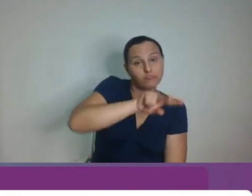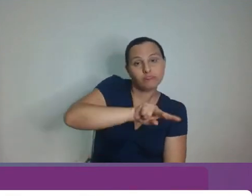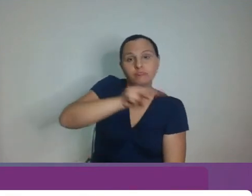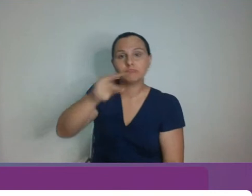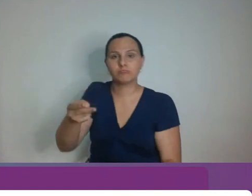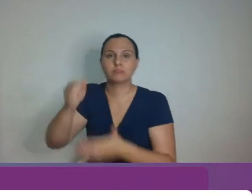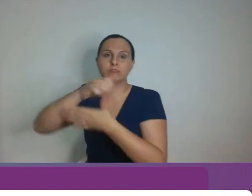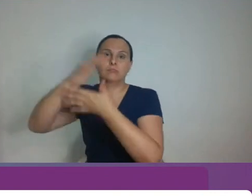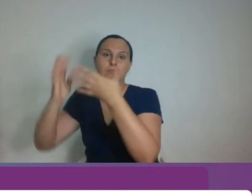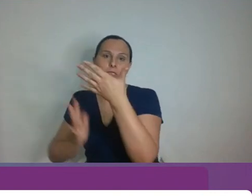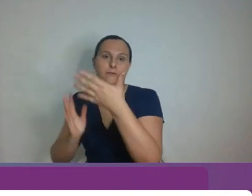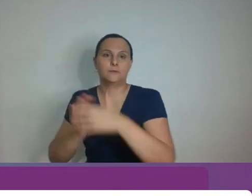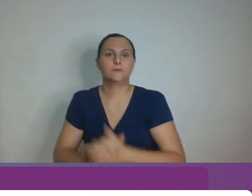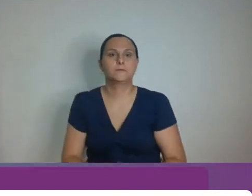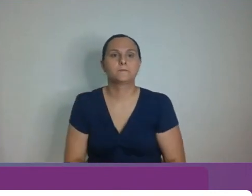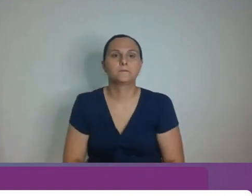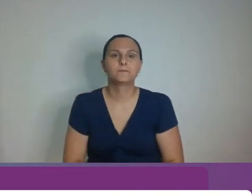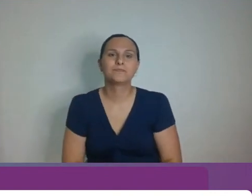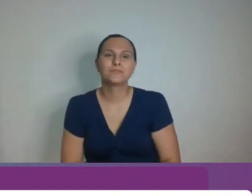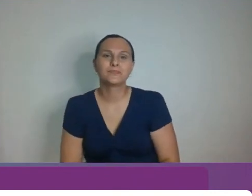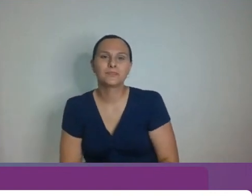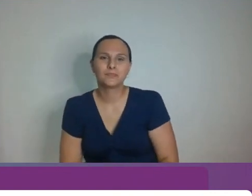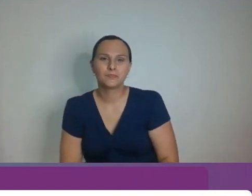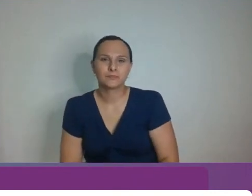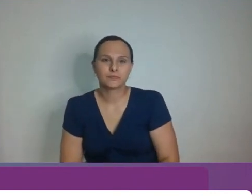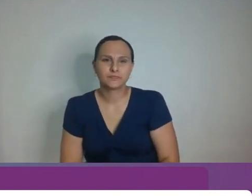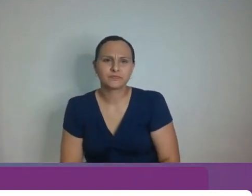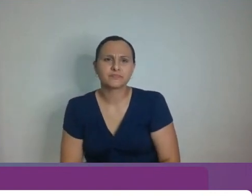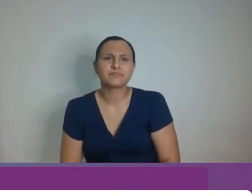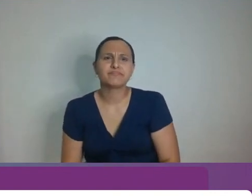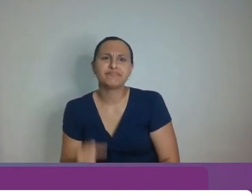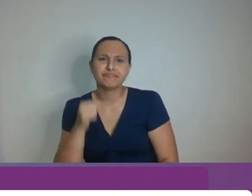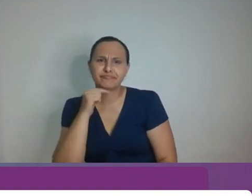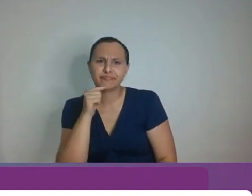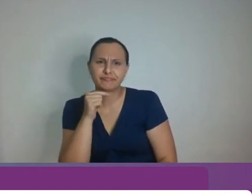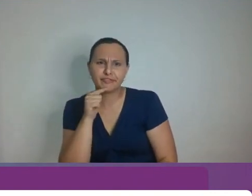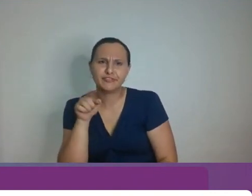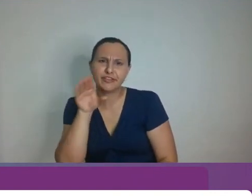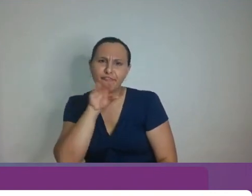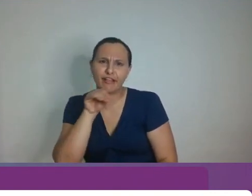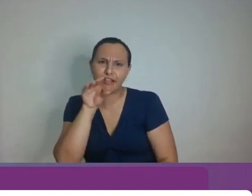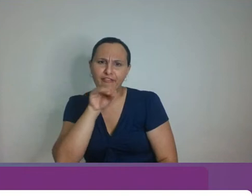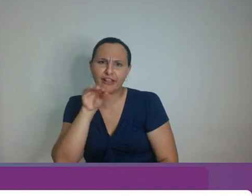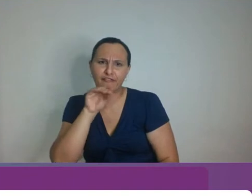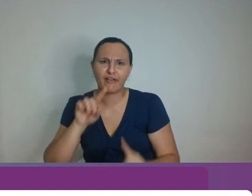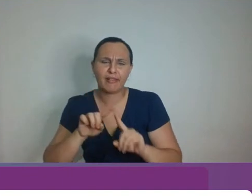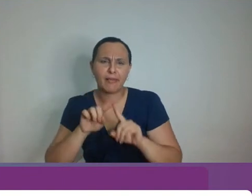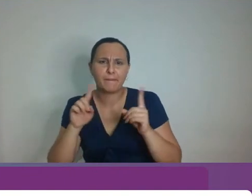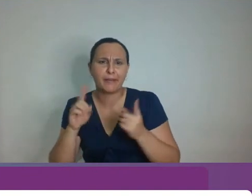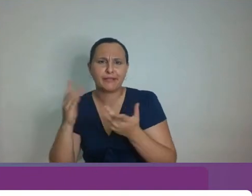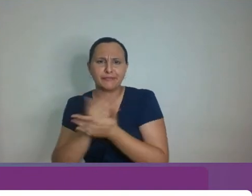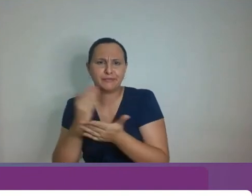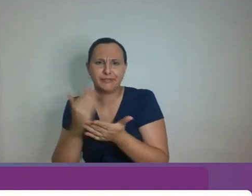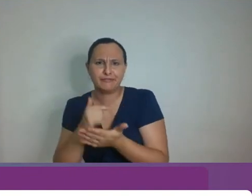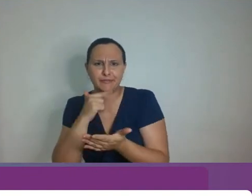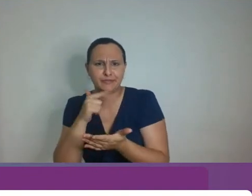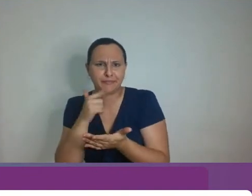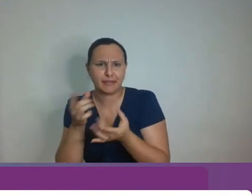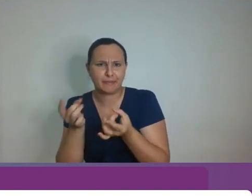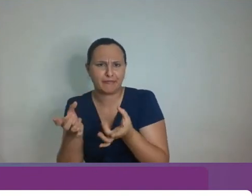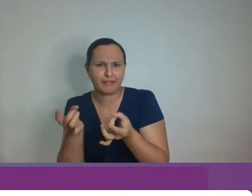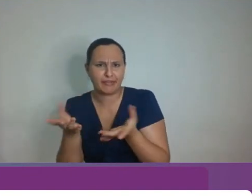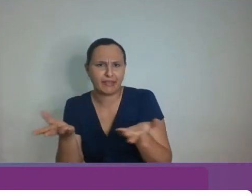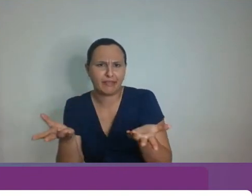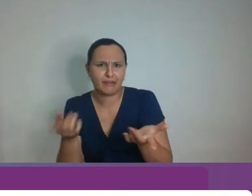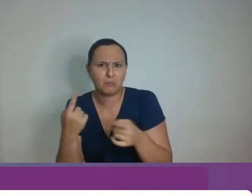Não adianta ficar falando sobre isso se não tem para vender. Edileuza, na verdade, adianta, por quê? Esse conhecimento ele não está apenas neste